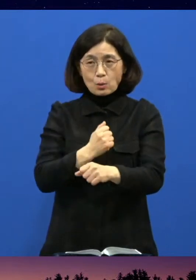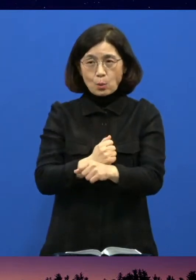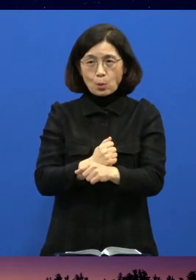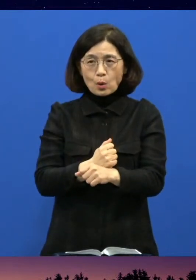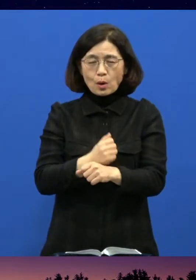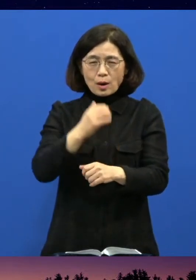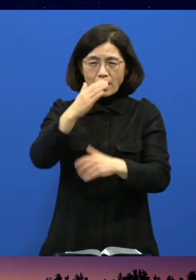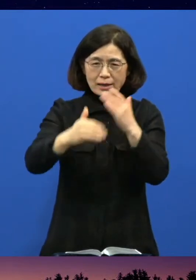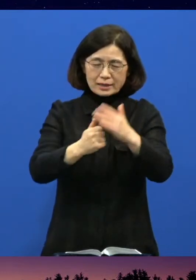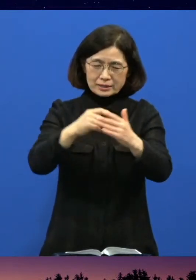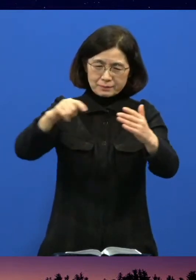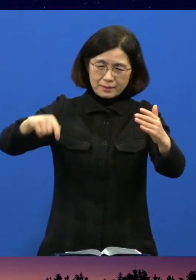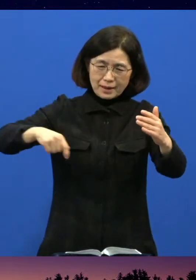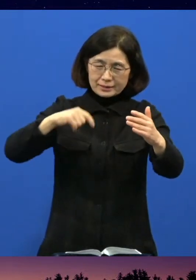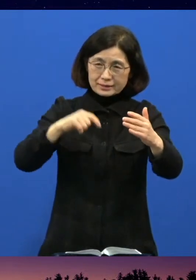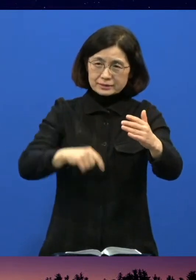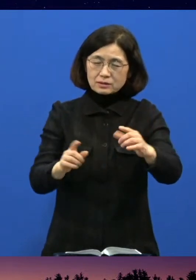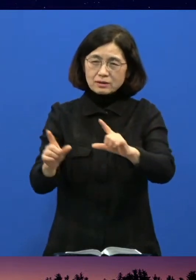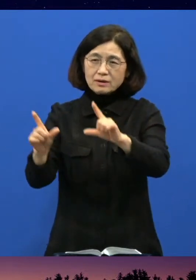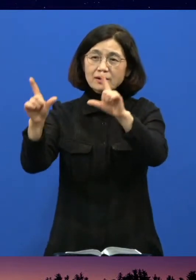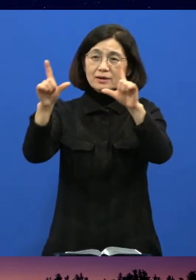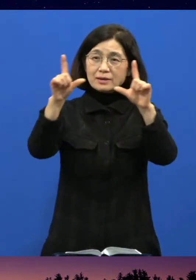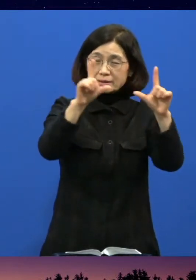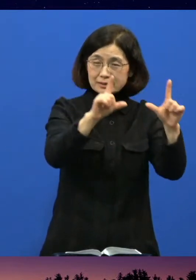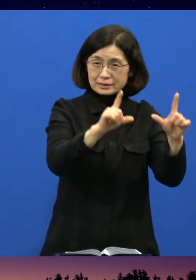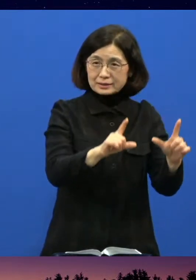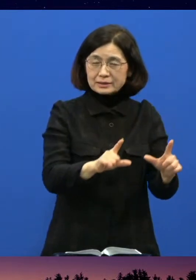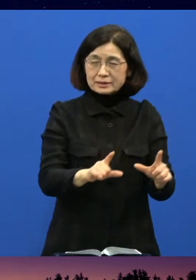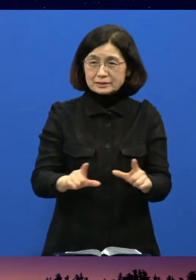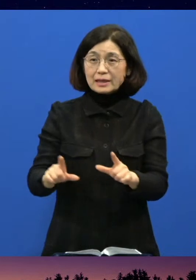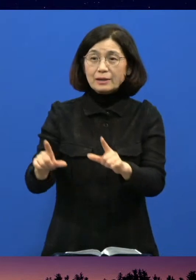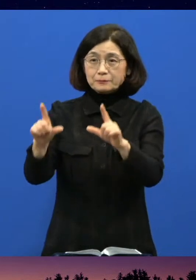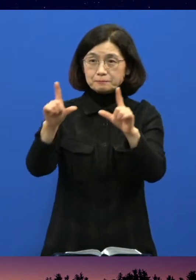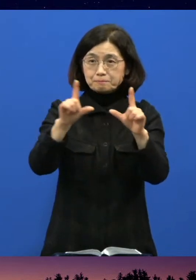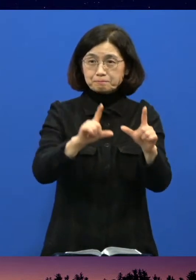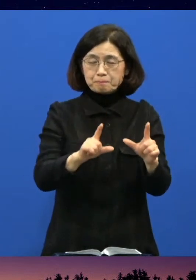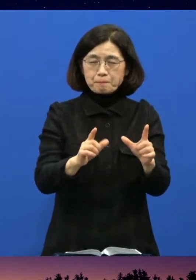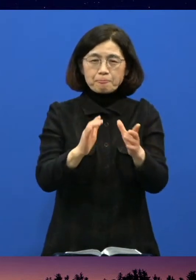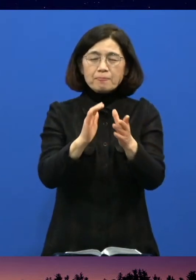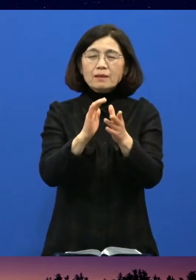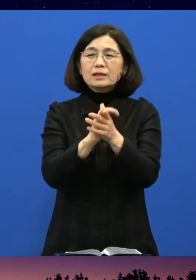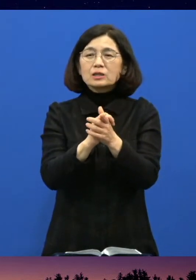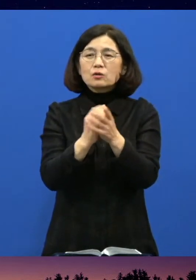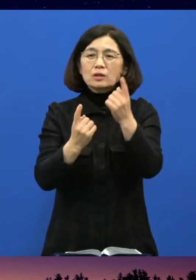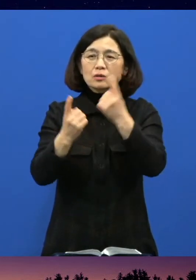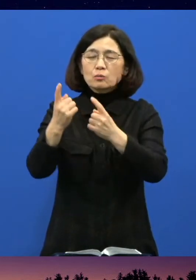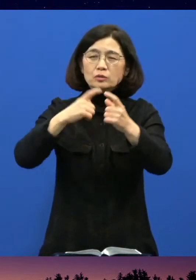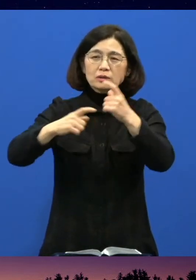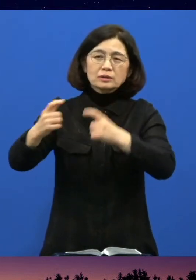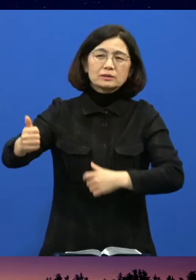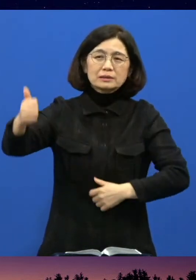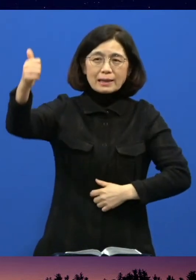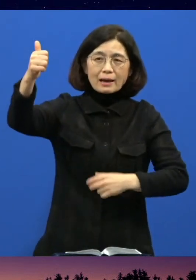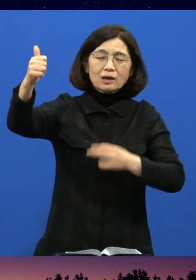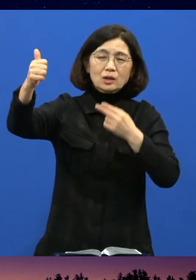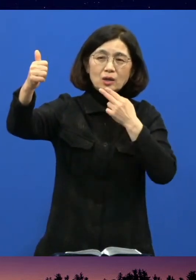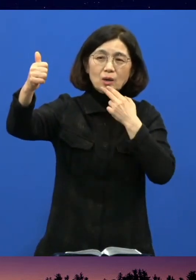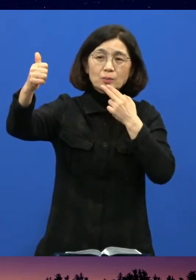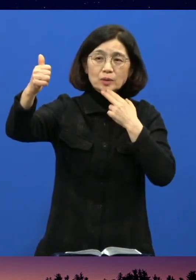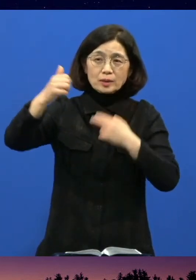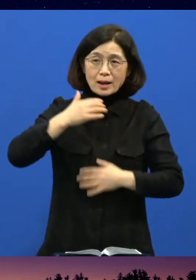안에 살아가는 삶, 그 기도의 삶보다 더 나은 것이 없다는 사실을 믿고 포기하지 않고